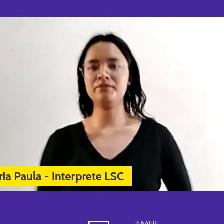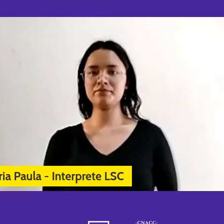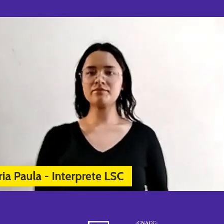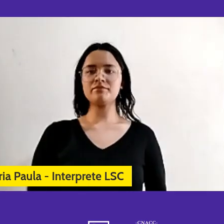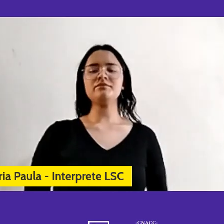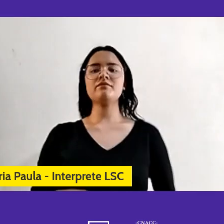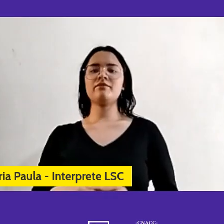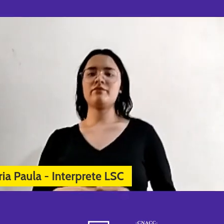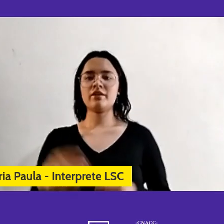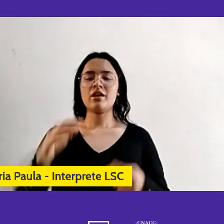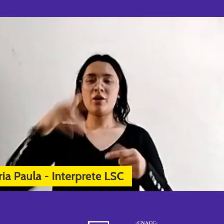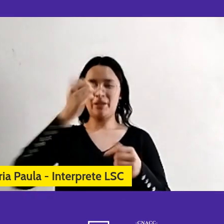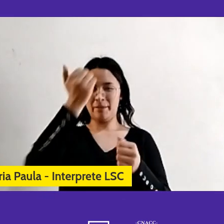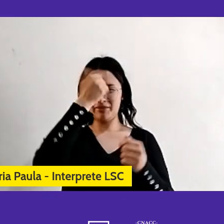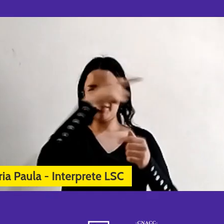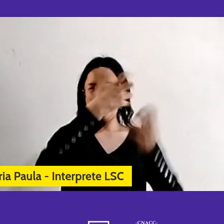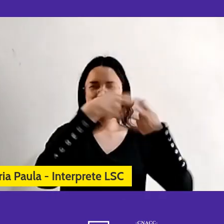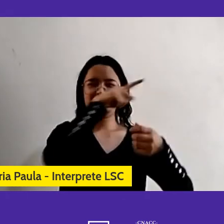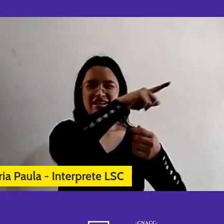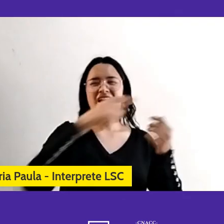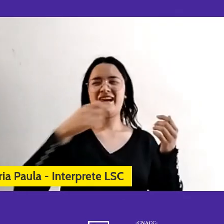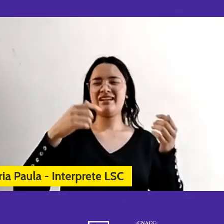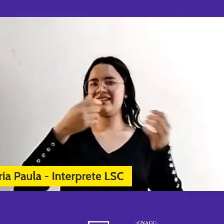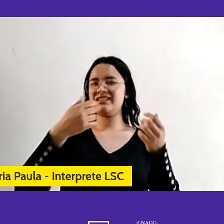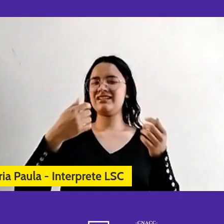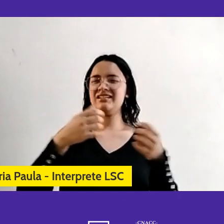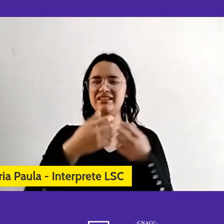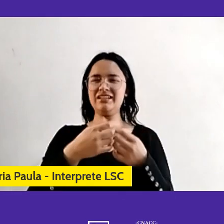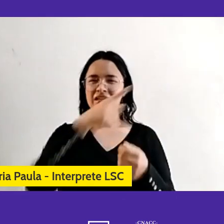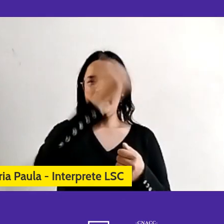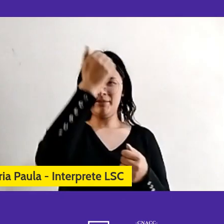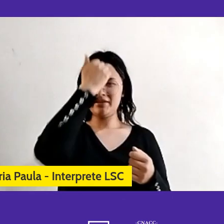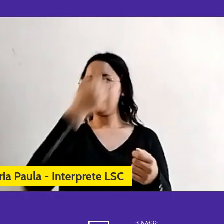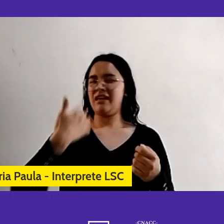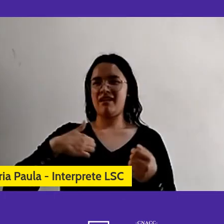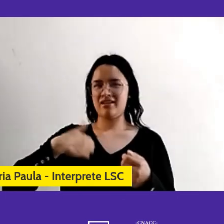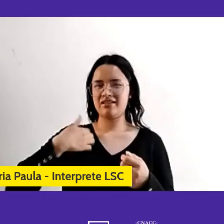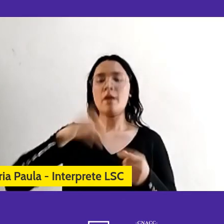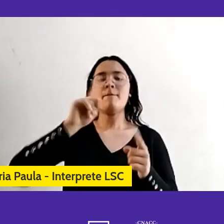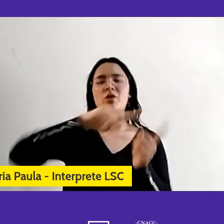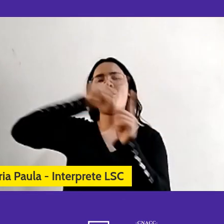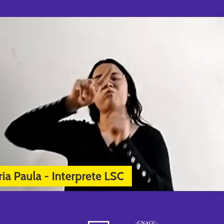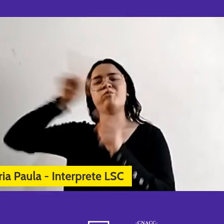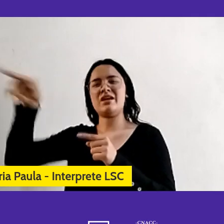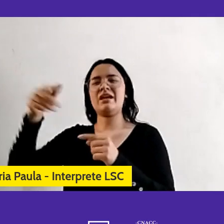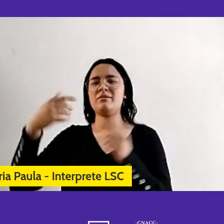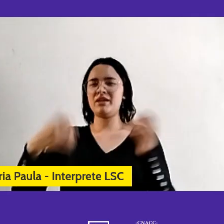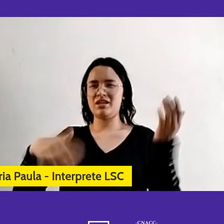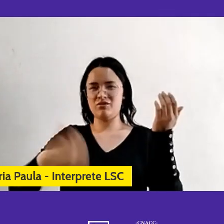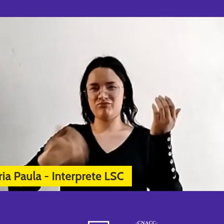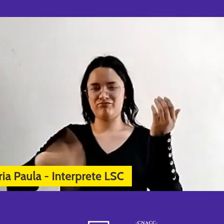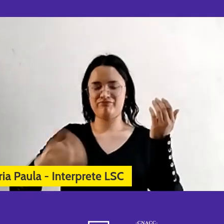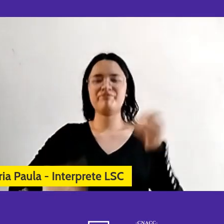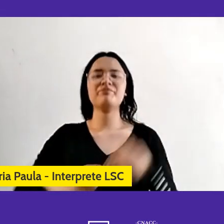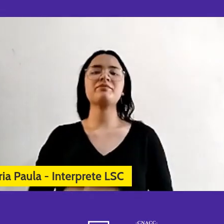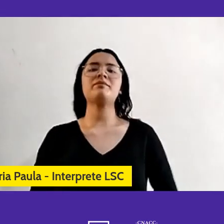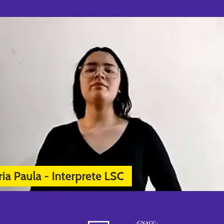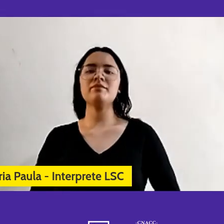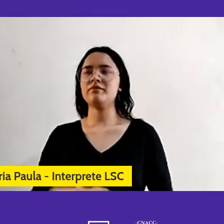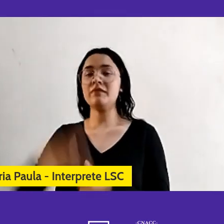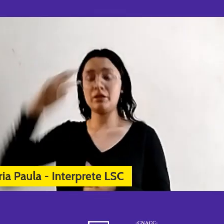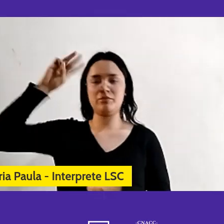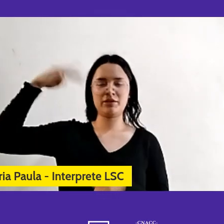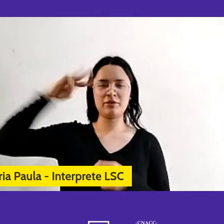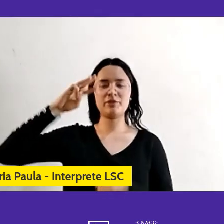México. Creemos que México es uno de los mercados, si no, el mercado más importante de habla hispana. Por eso hicimos base